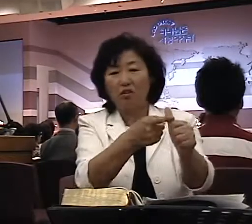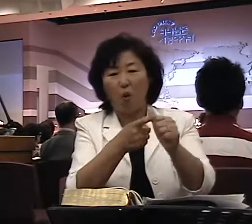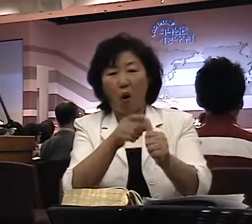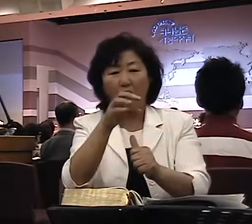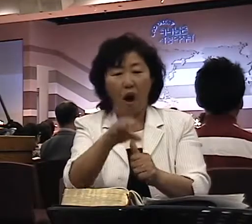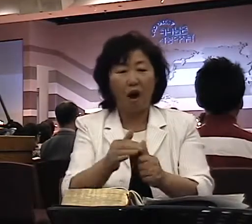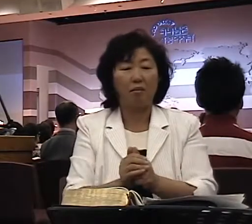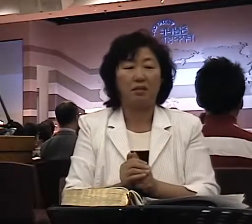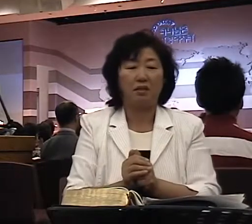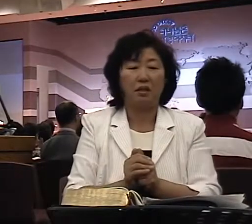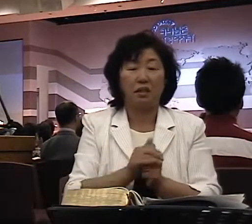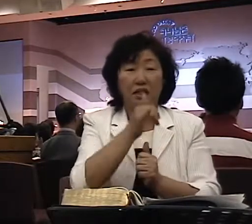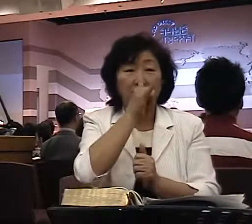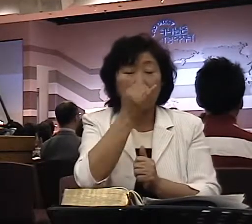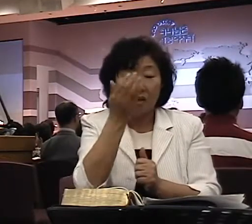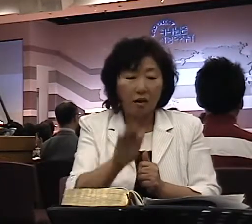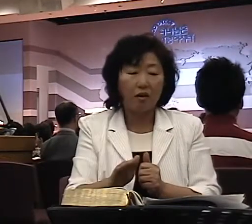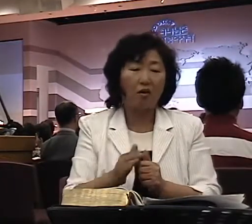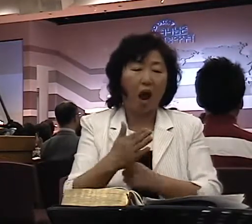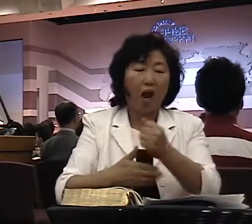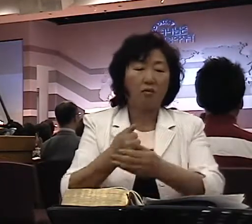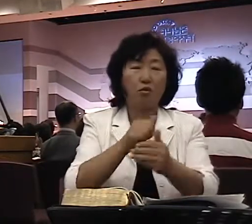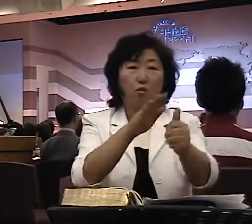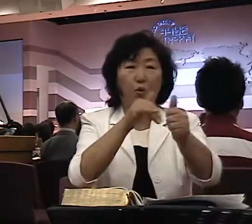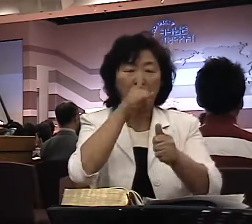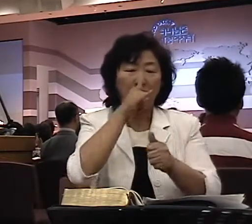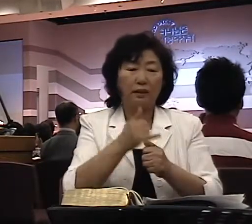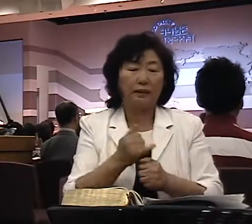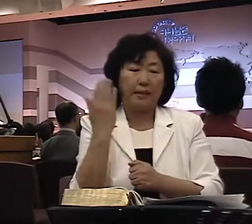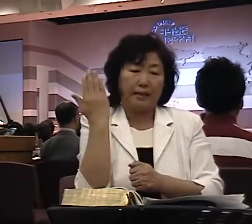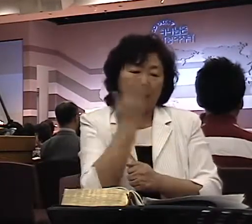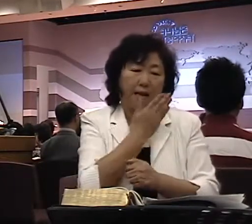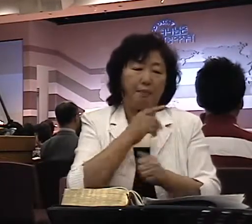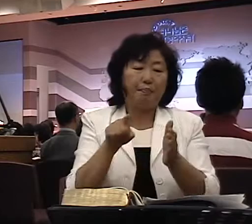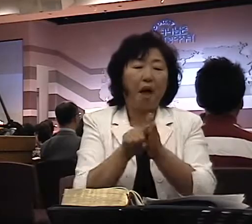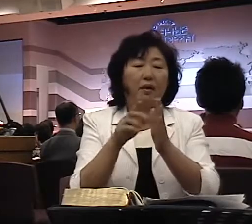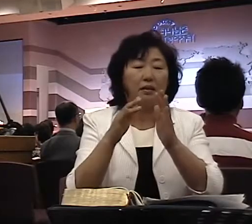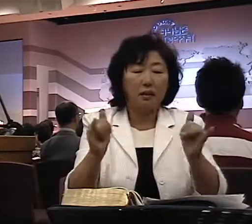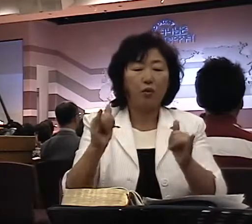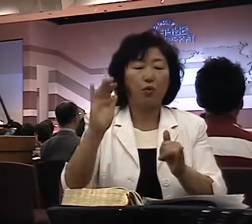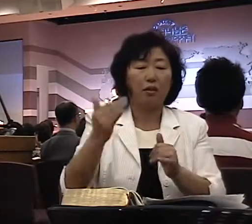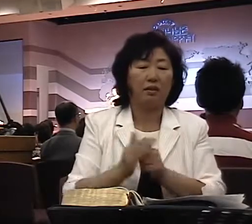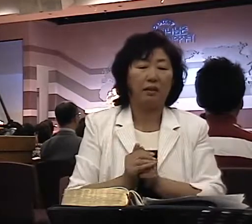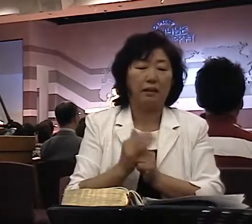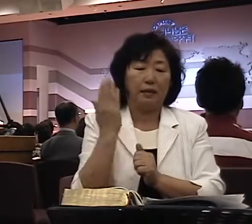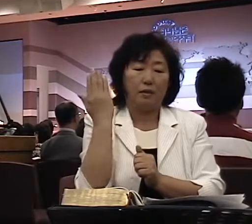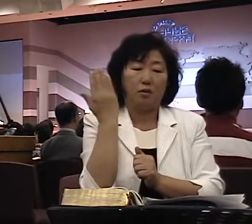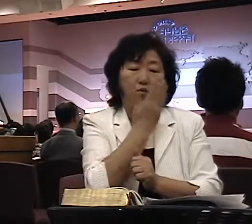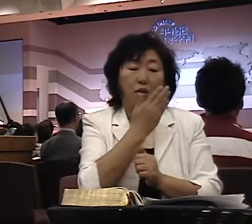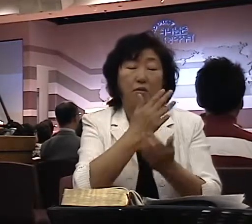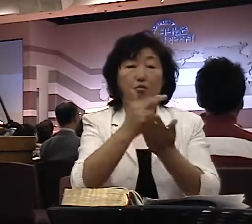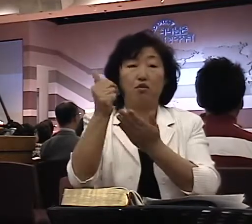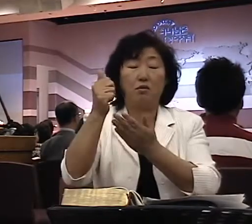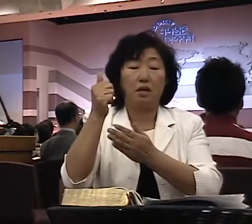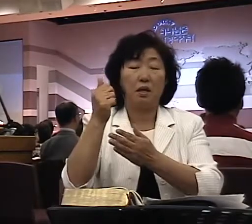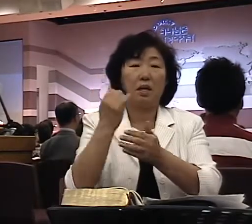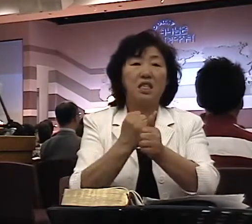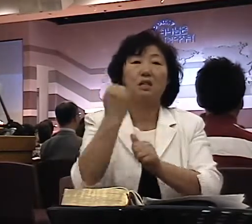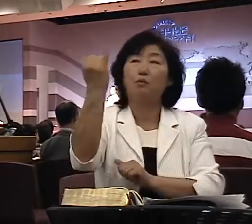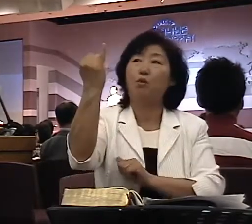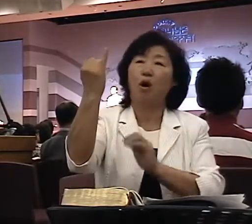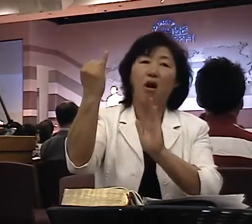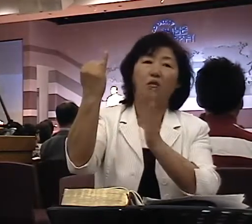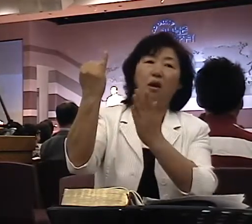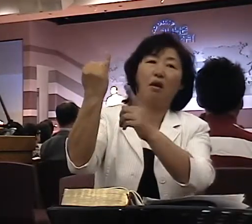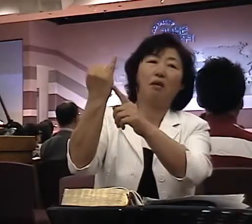지금 그 유혹이 있을지라도 하나님께서 부르시고 있는 청결한 백성들이 되어라, 순결한 주님의 신부가 되어라는